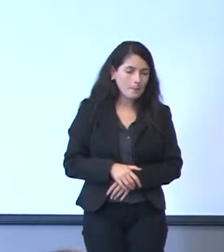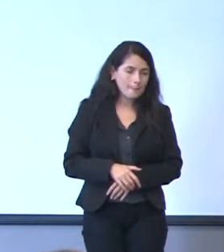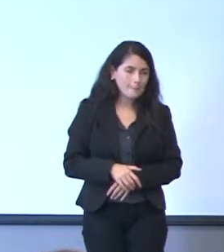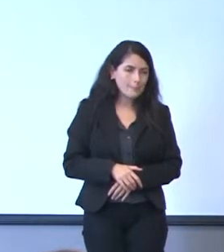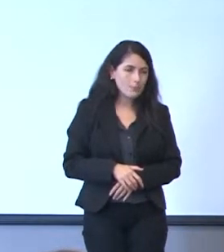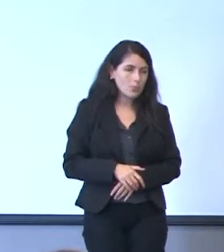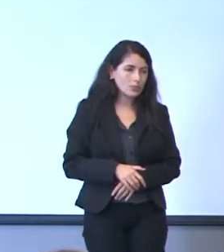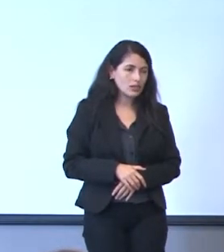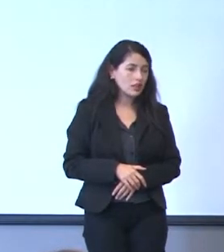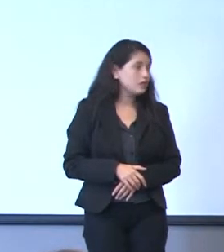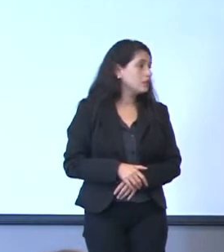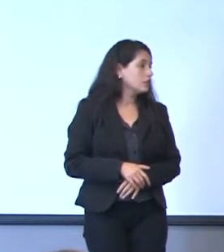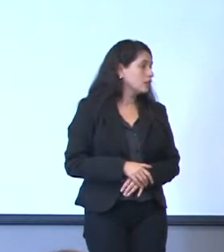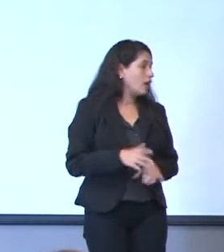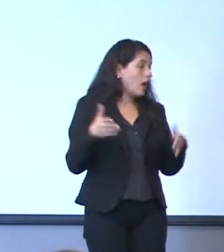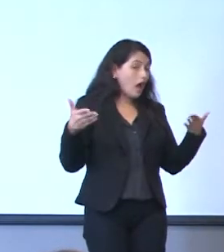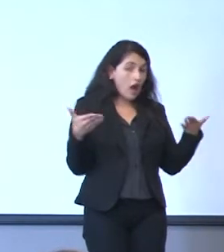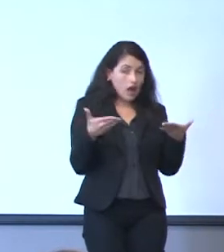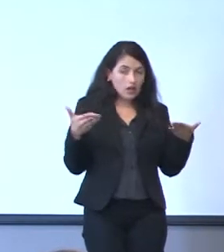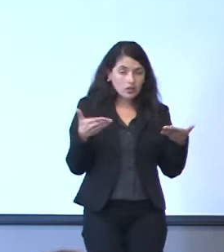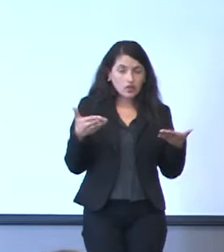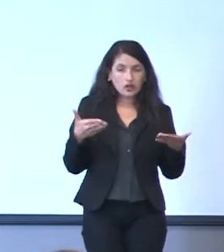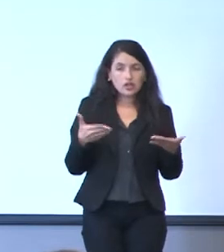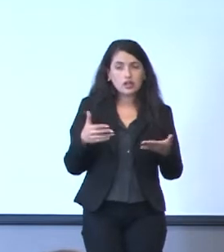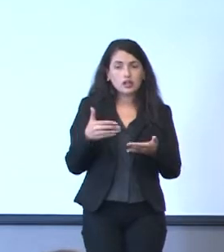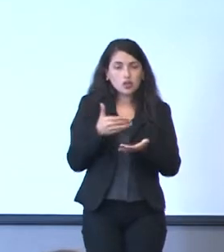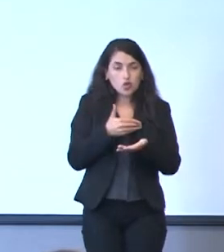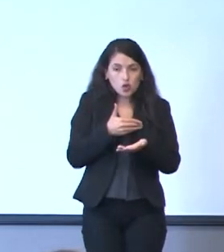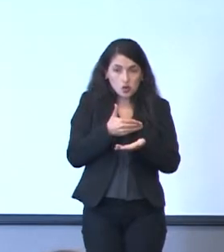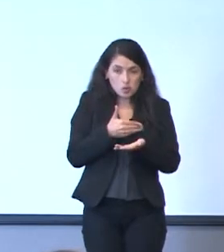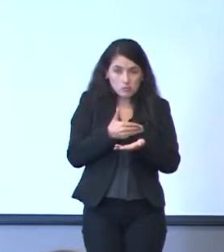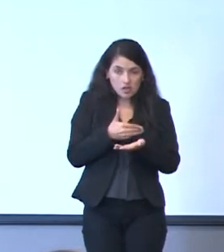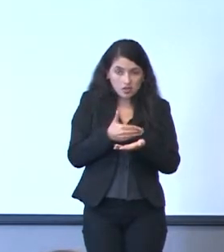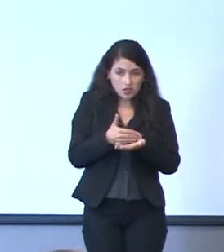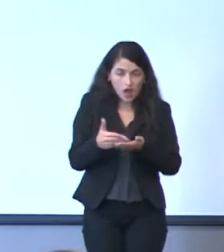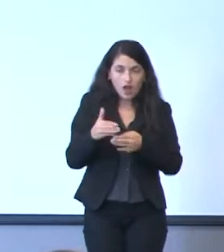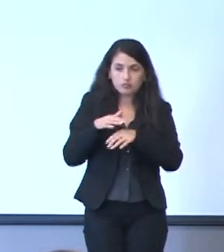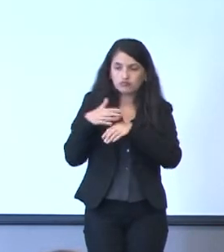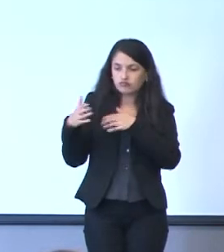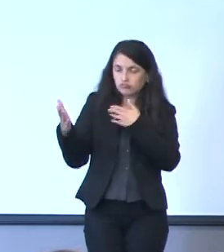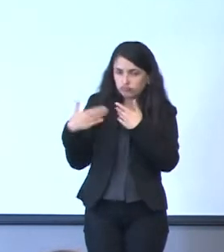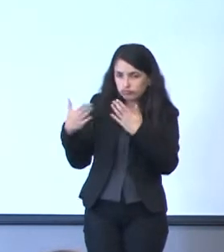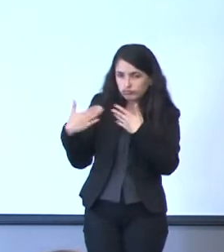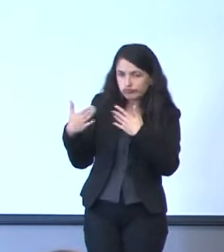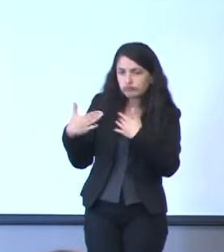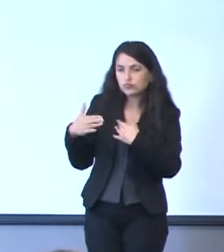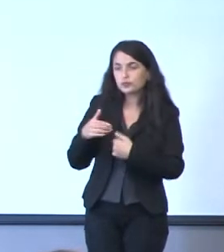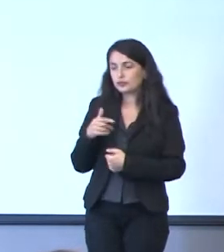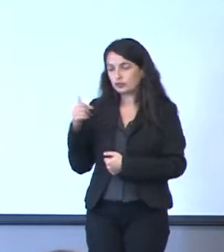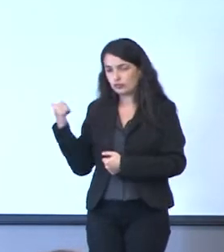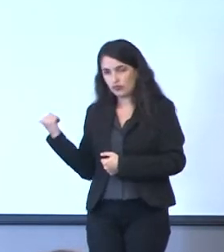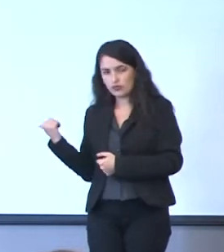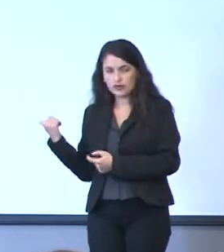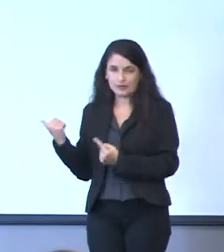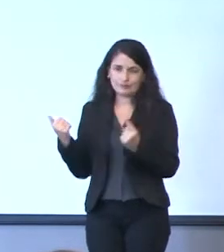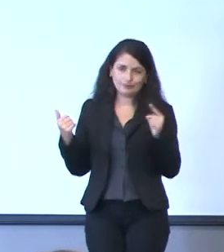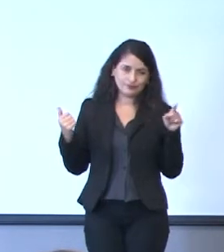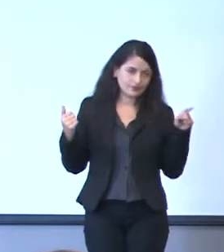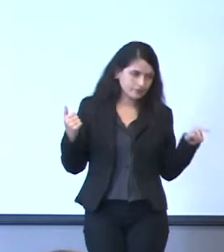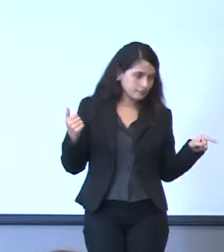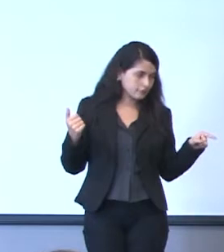Assim, eu vou passar a palavra, queria começar a nossa conversa aqui com o Jairo e com o Rodrigo,